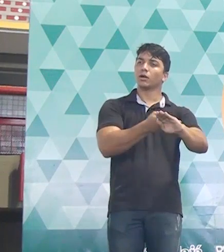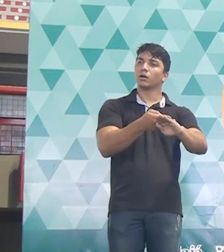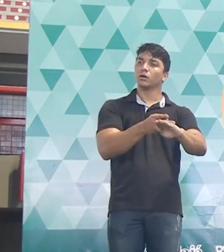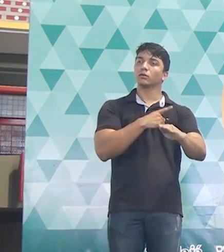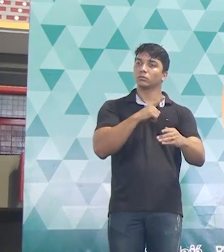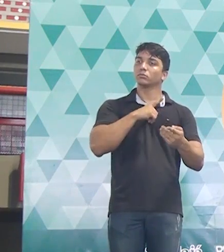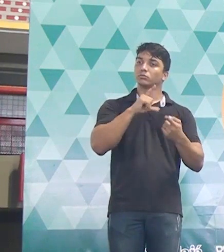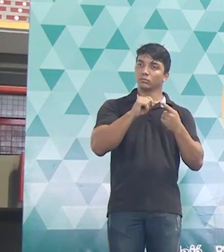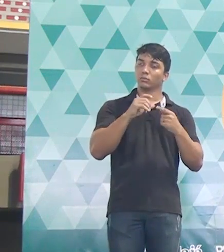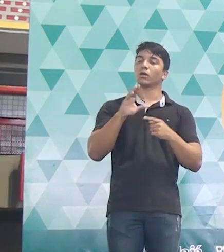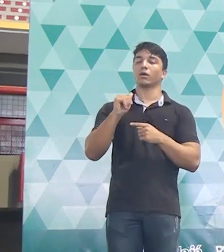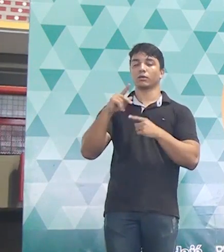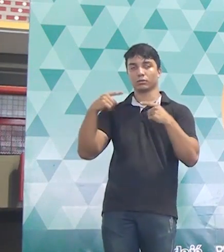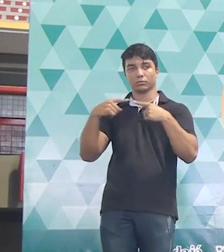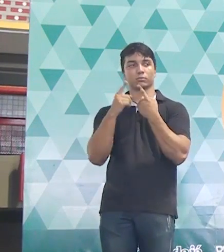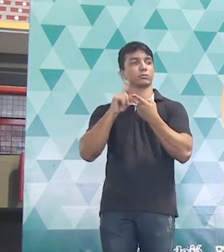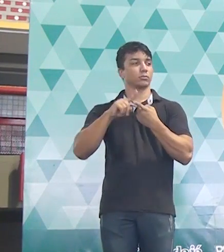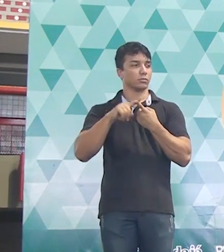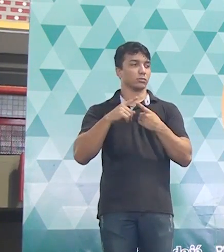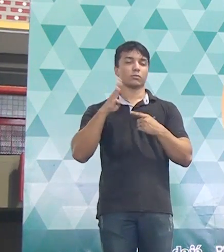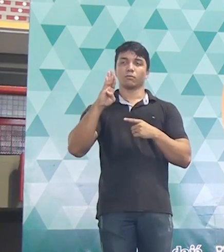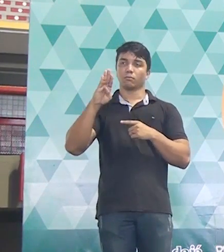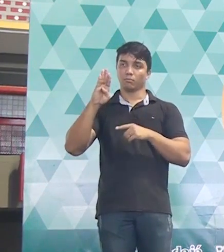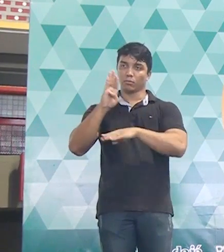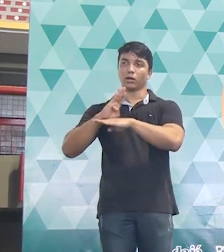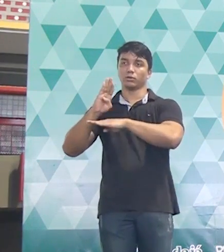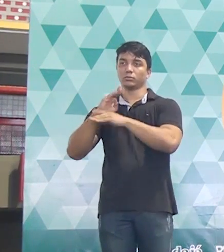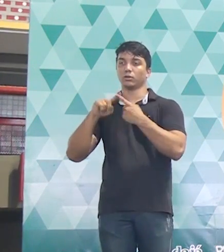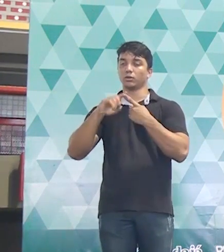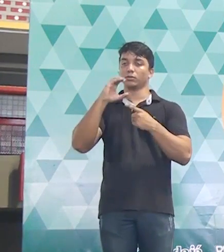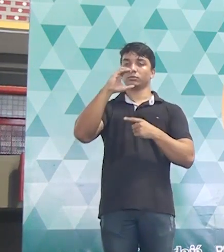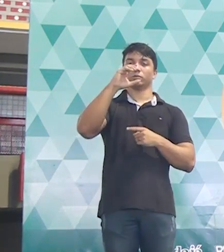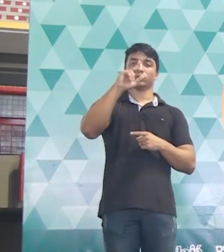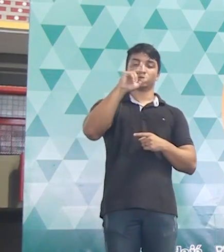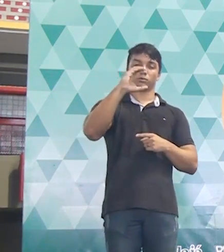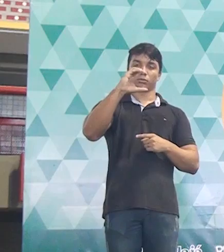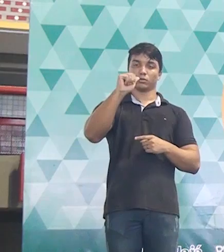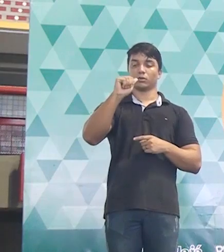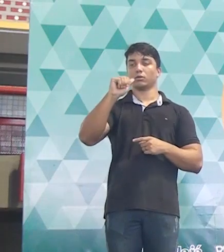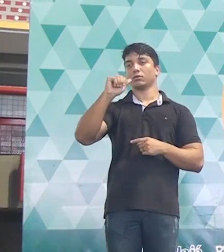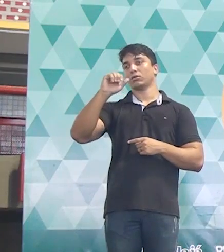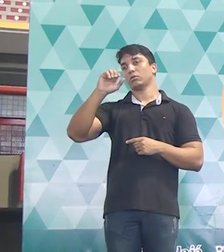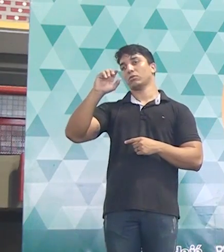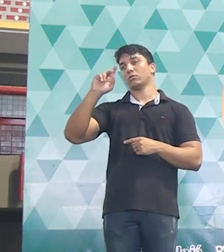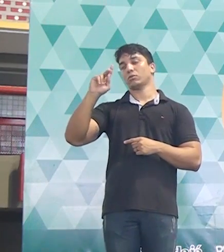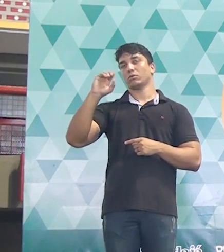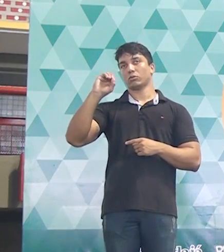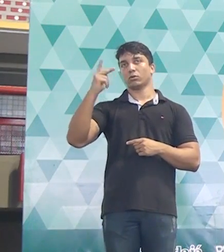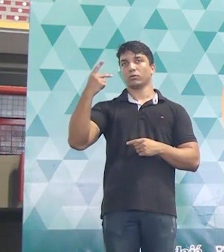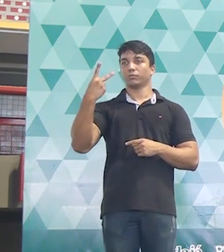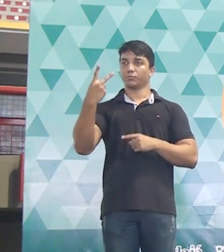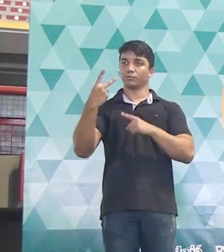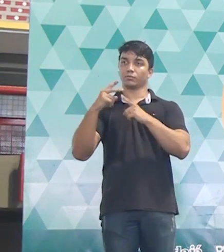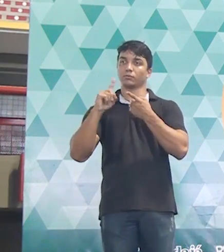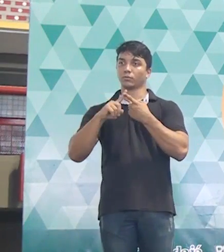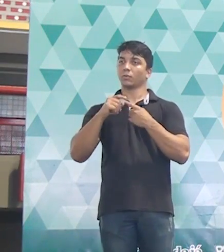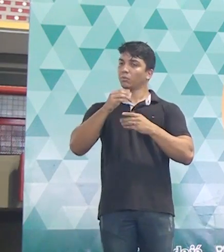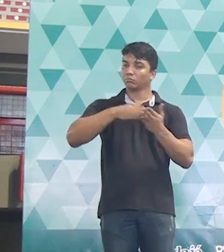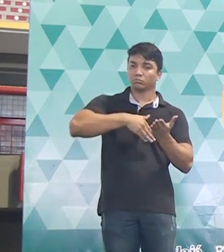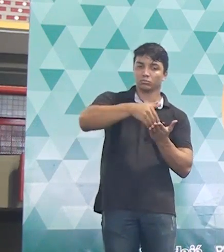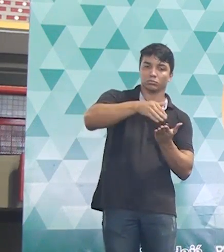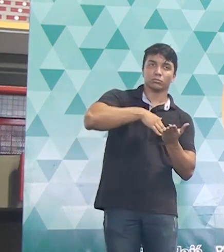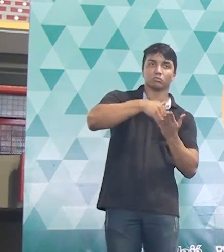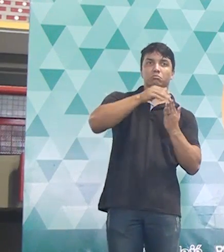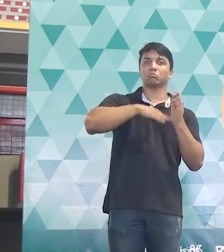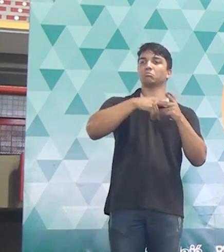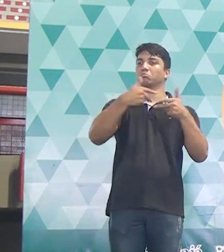com hidróxido de cálcio, CaOH2. É uma base bem importante, tanto na construção civil, para